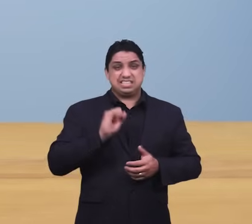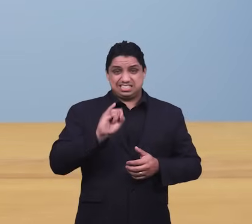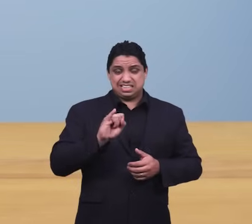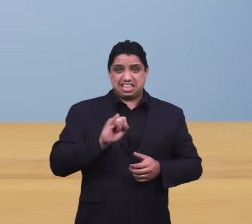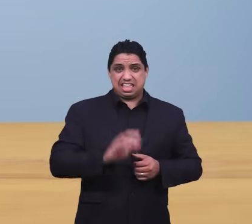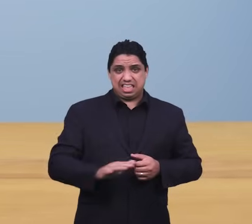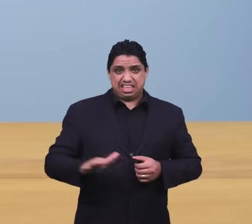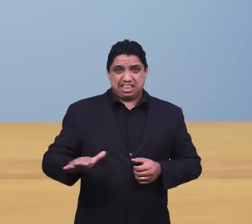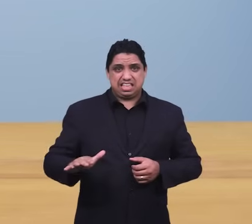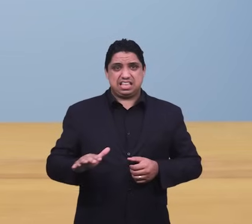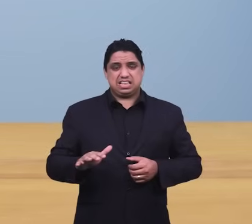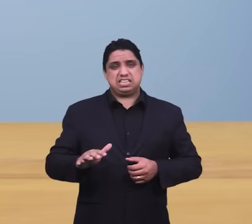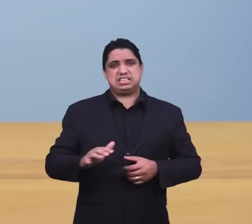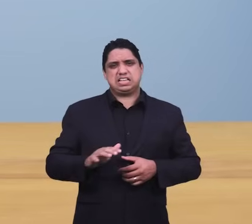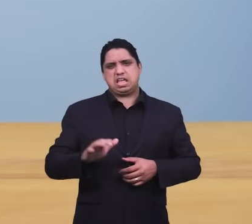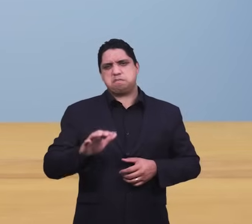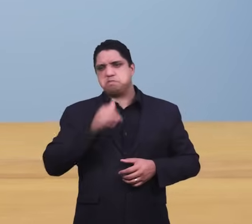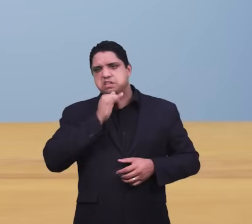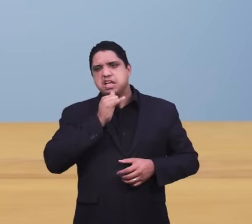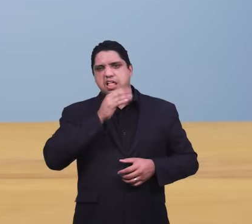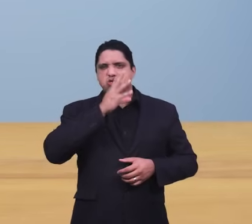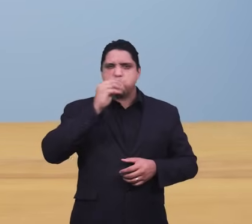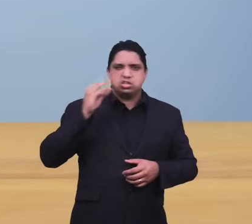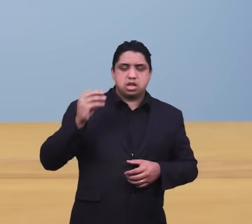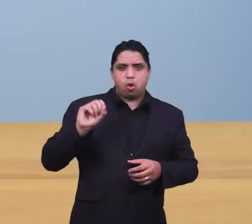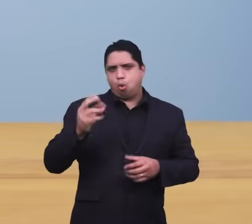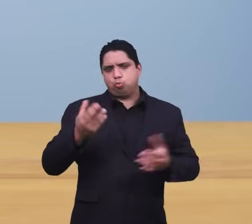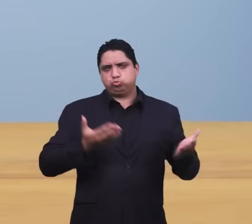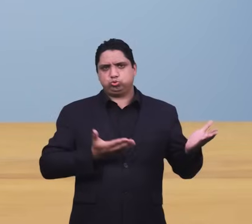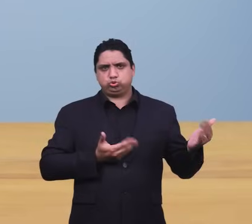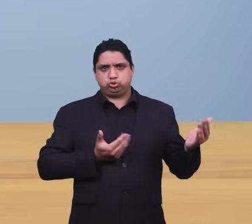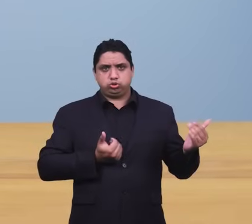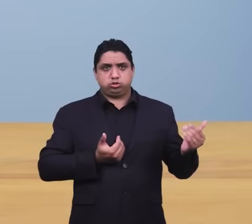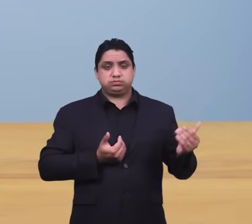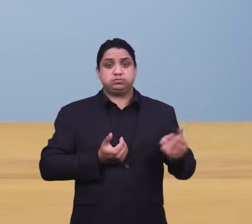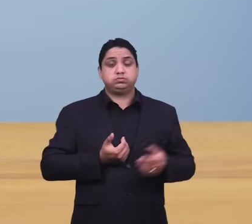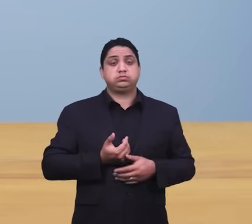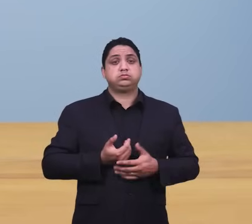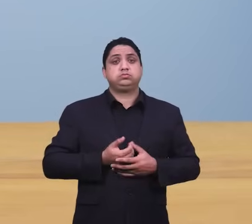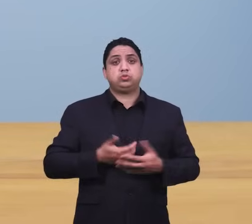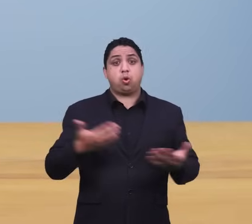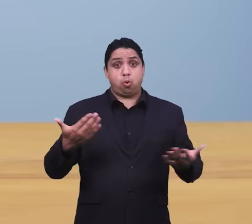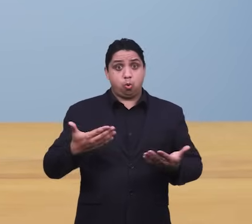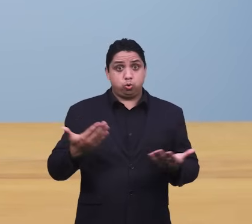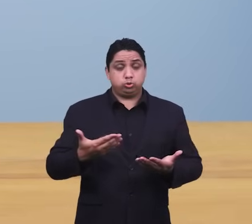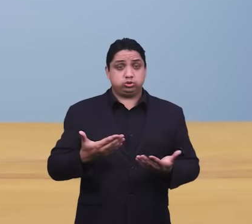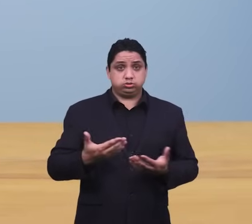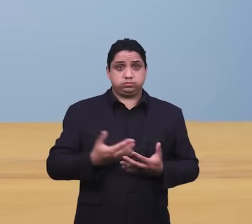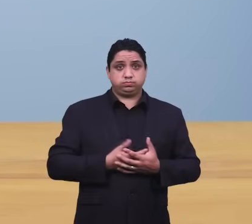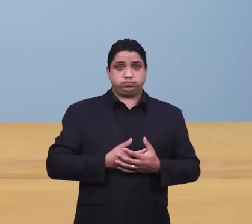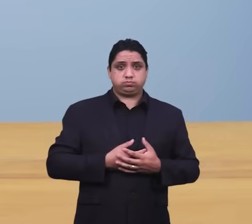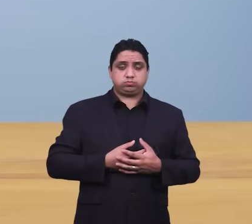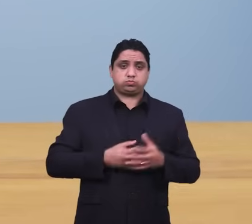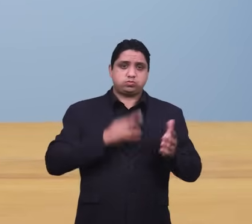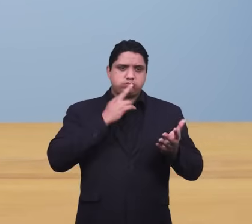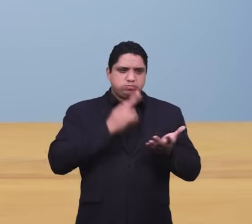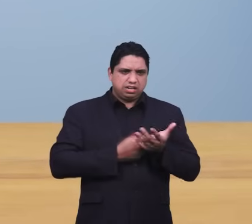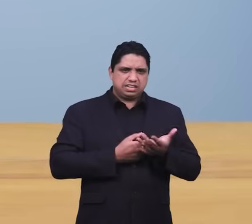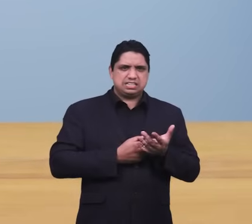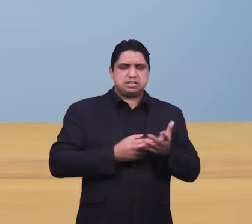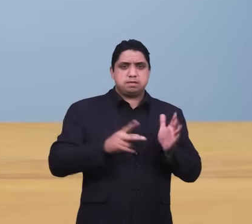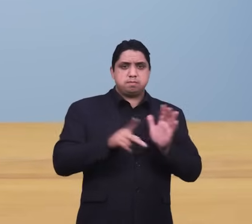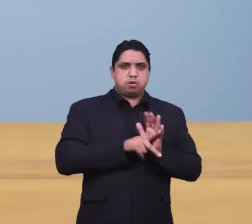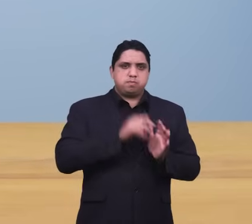mais velha, lá na adolescência, no jovem, é feito hoje com a ampliação do diagnóstico do